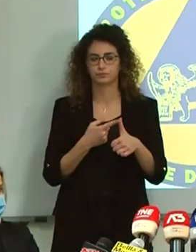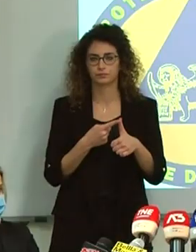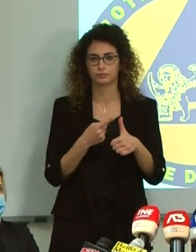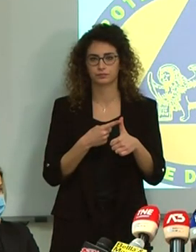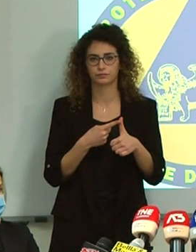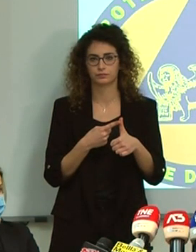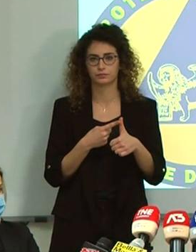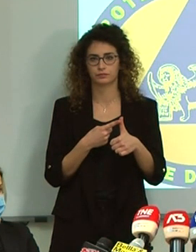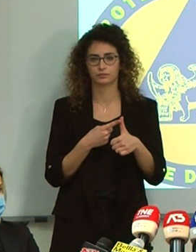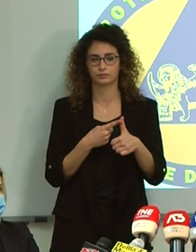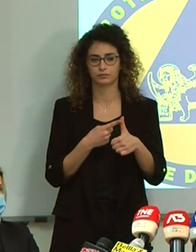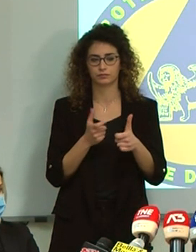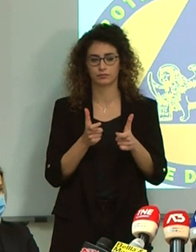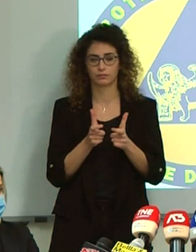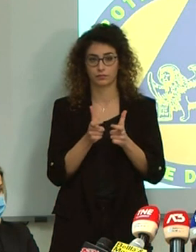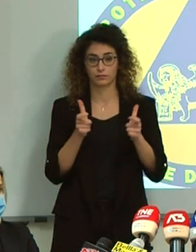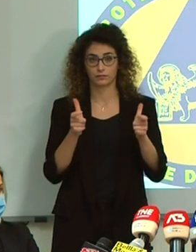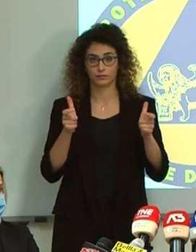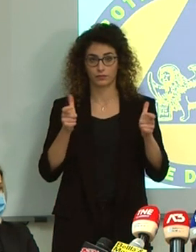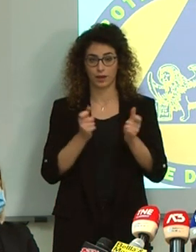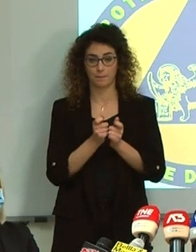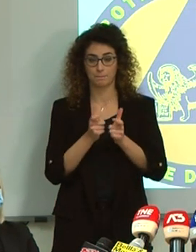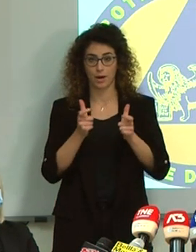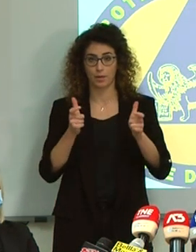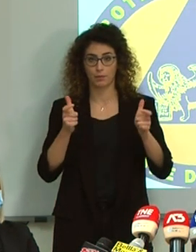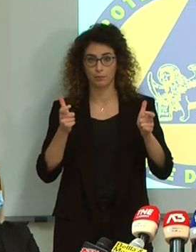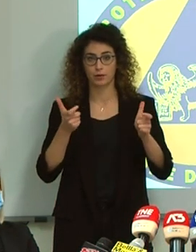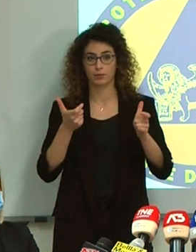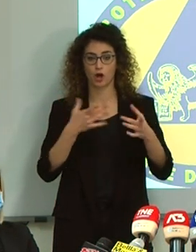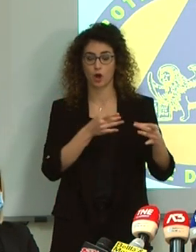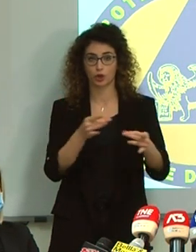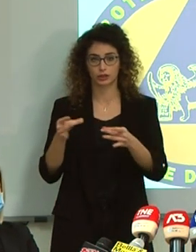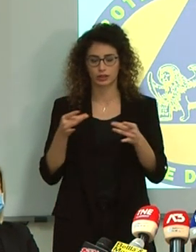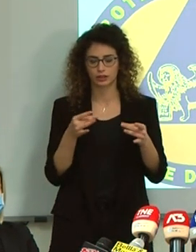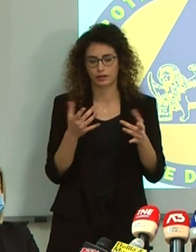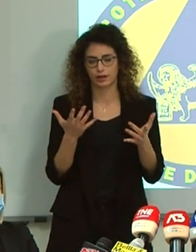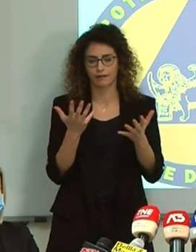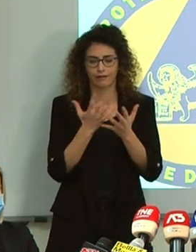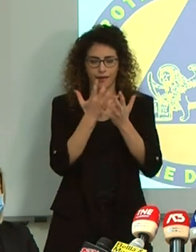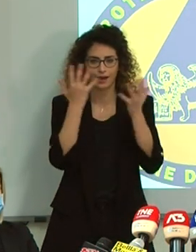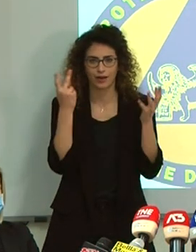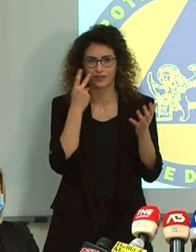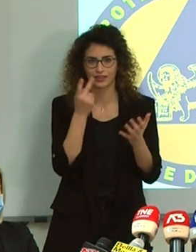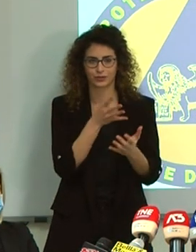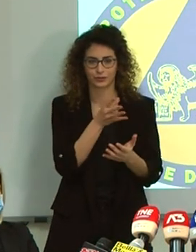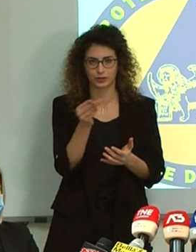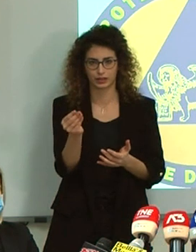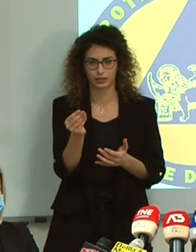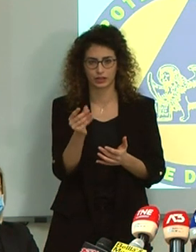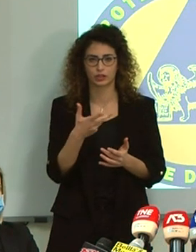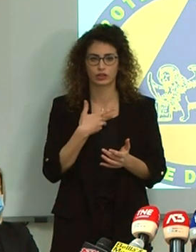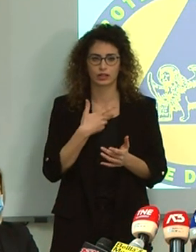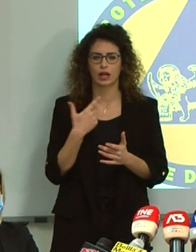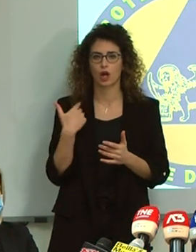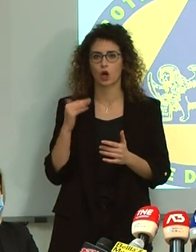diciamo di ricrescita dei contagi è evidente lo si vede sia sull'incidenza